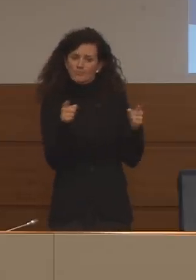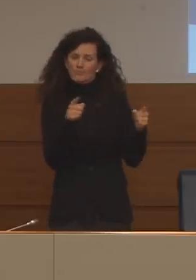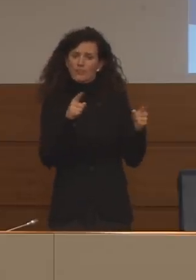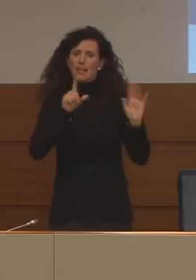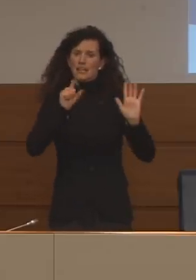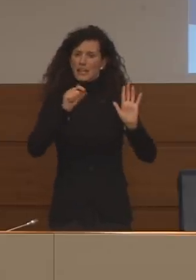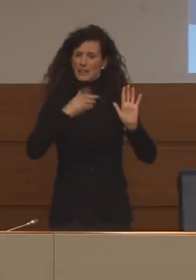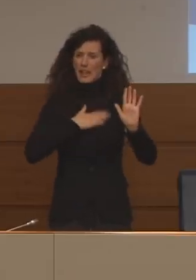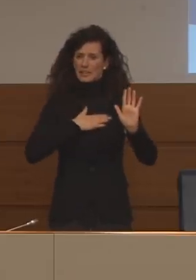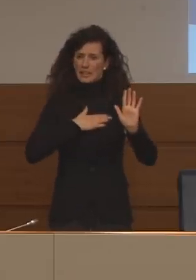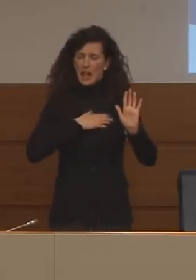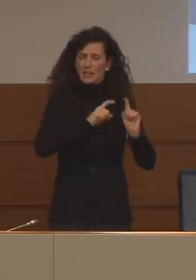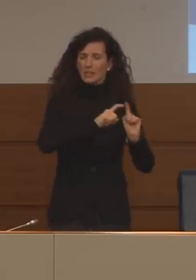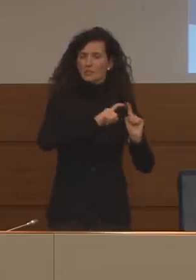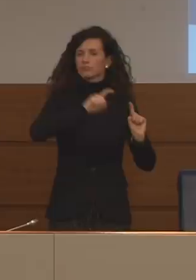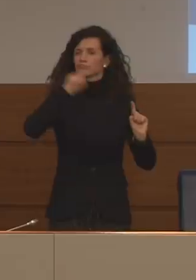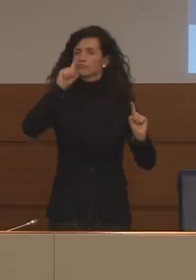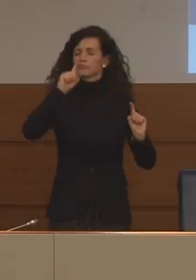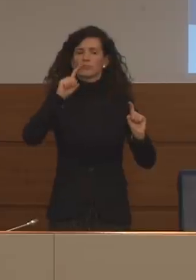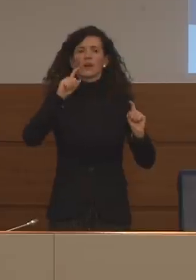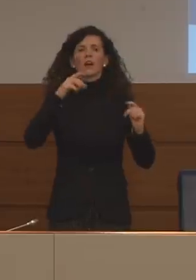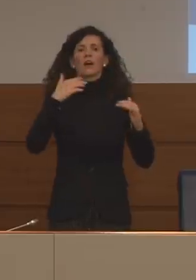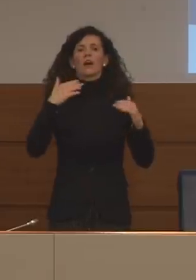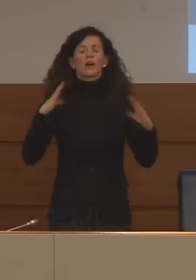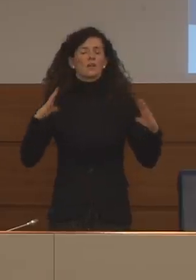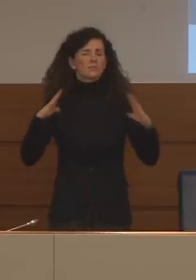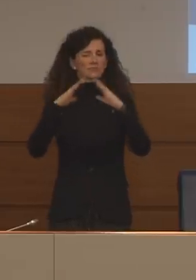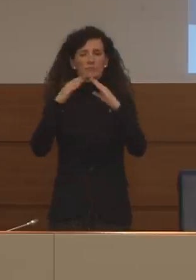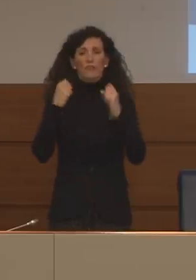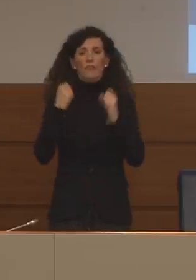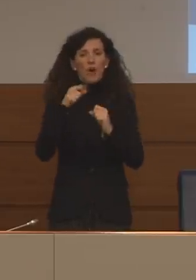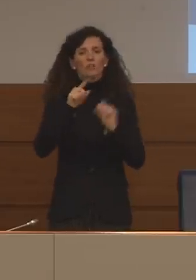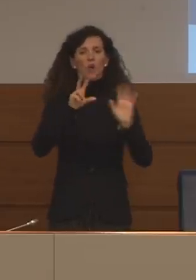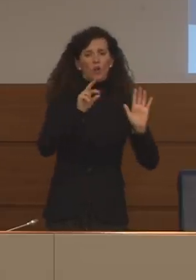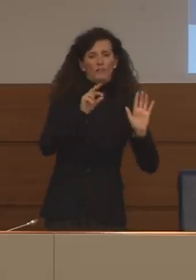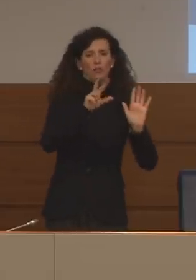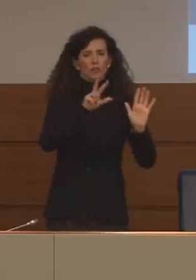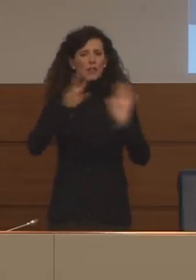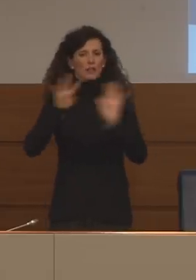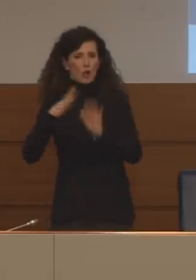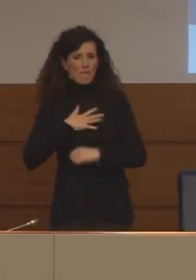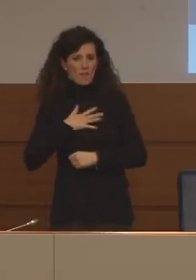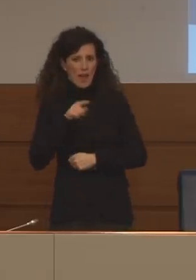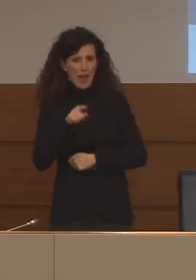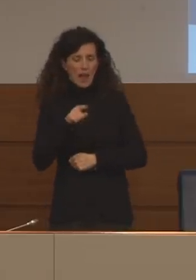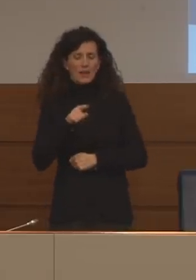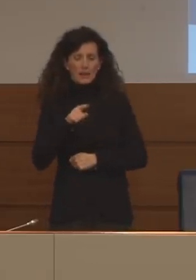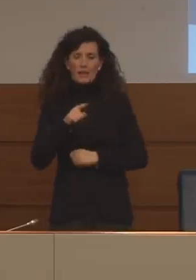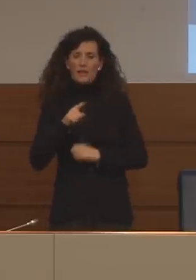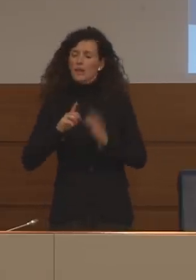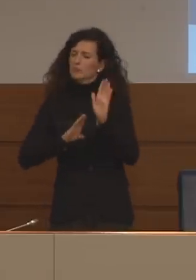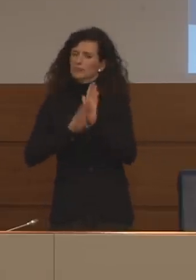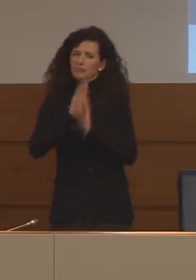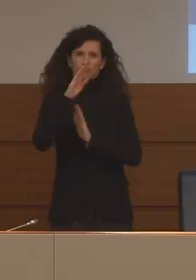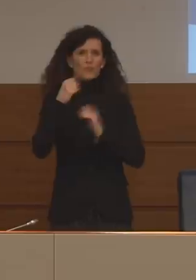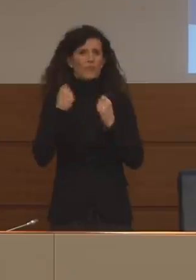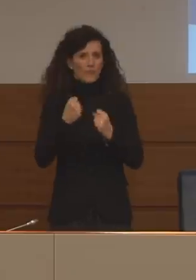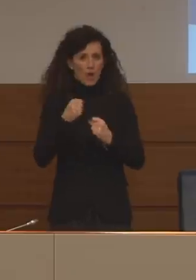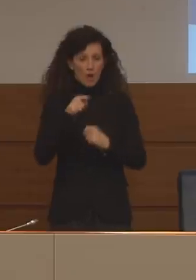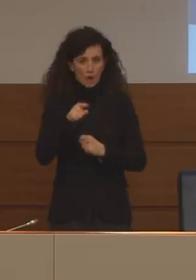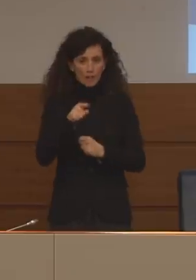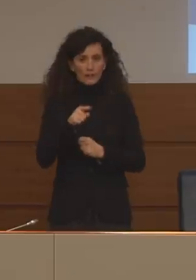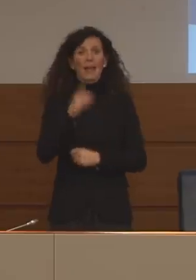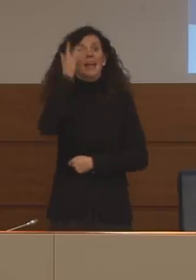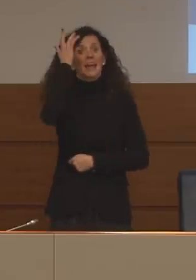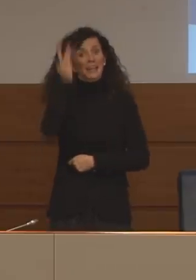anni con un picco tra gli ottanta gli 89 anni è sostanzialmente purtroppo anche la letalità che